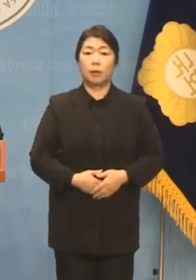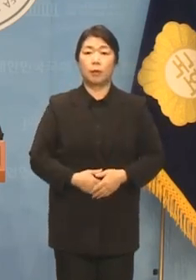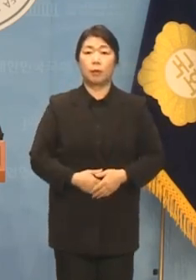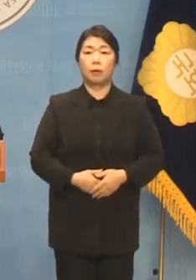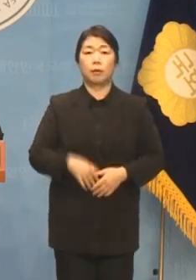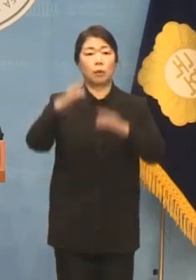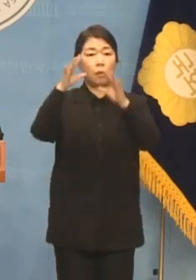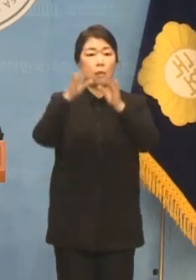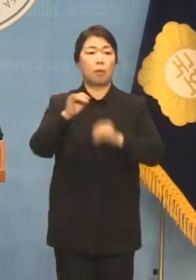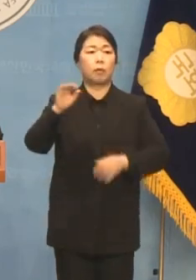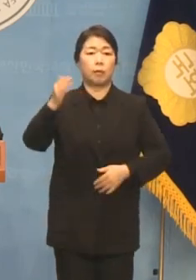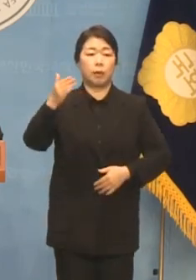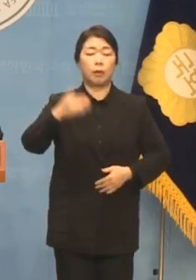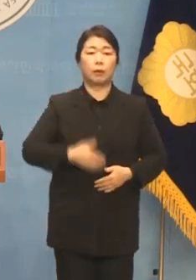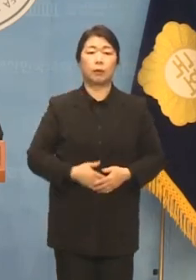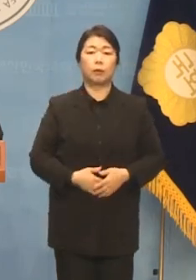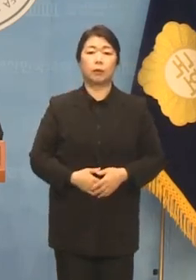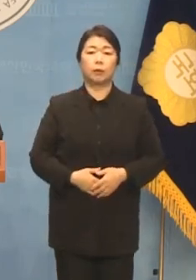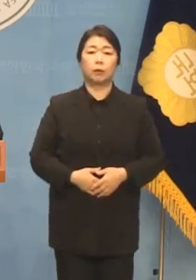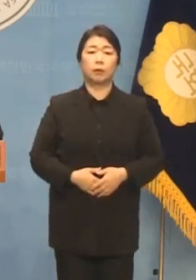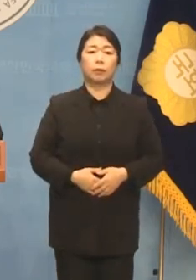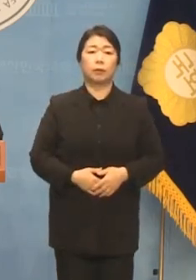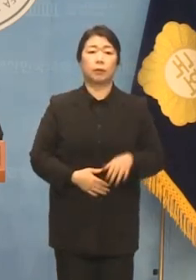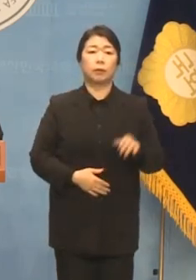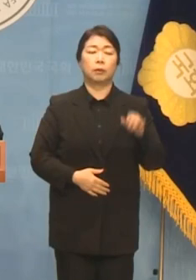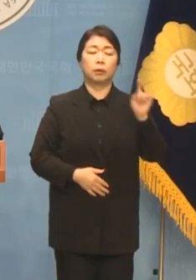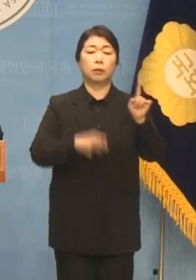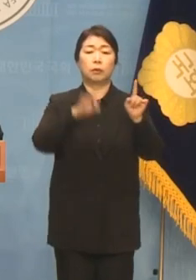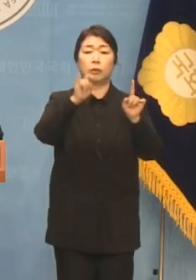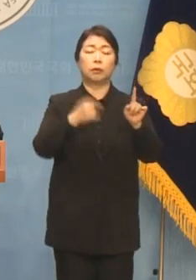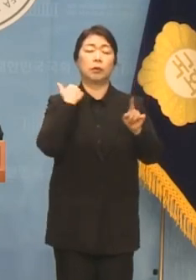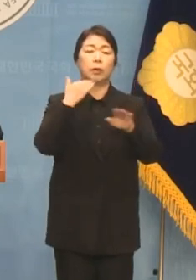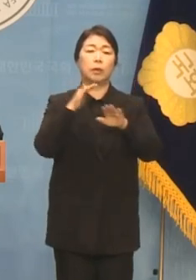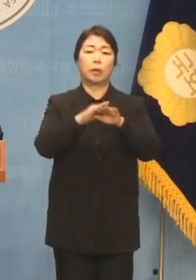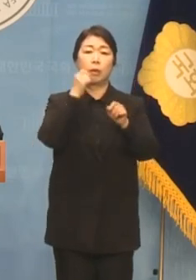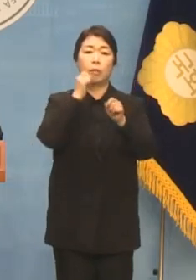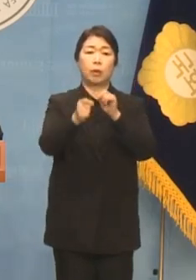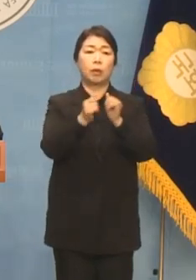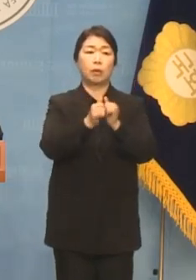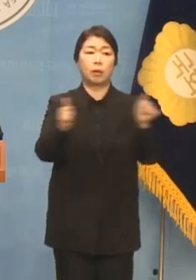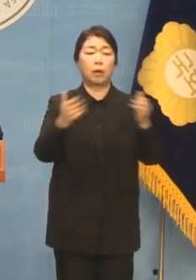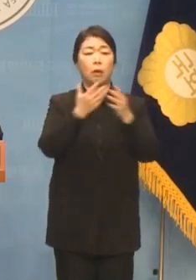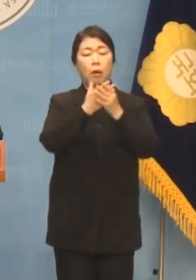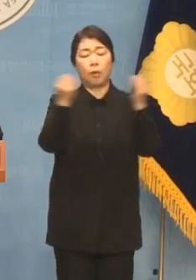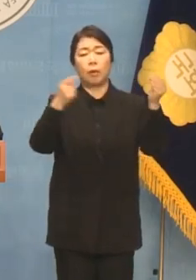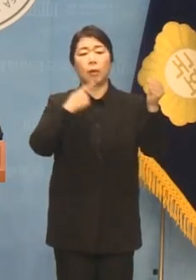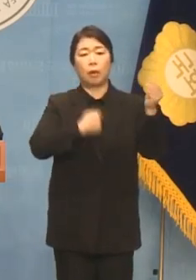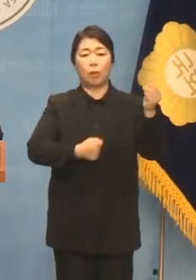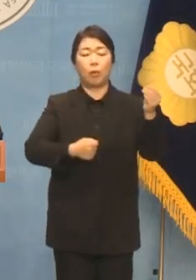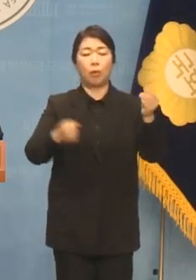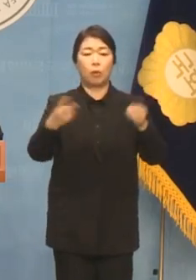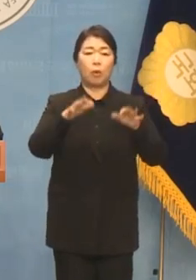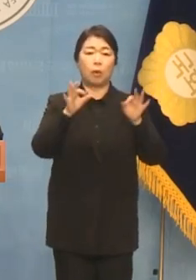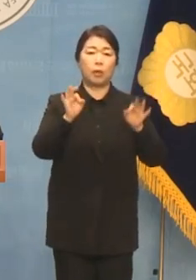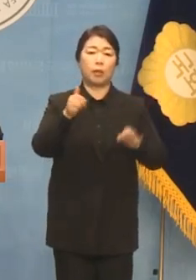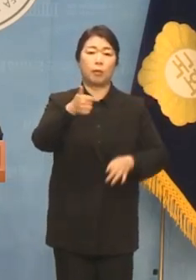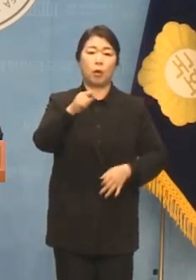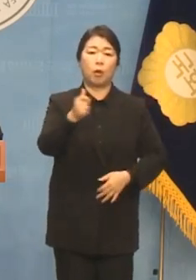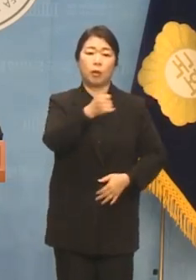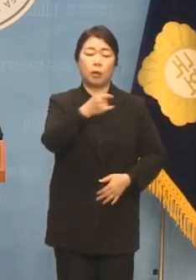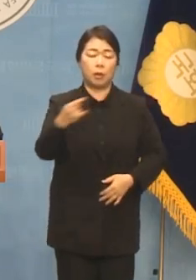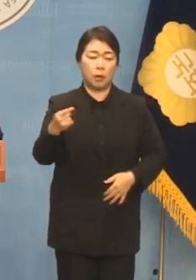공감이 됩니다 1위는 전세사기 피해자를 외면하고 김건희로드 의혹을